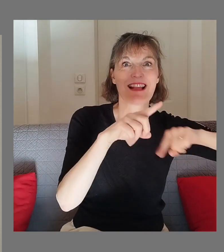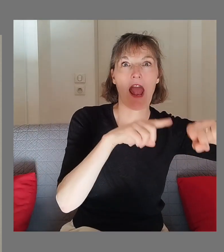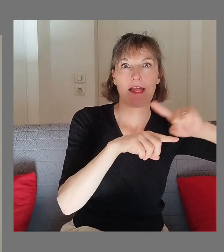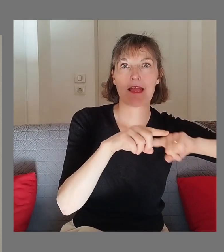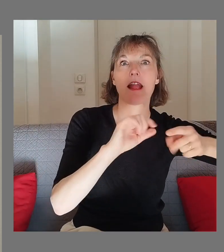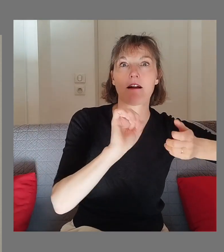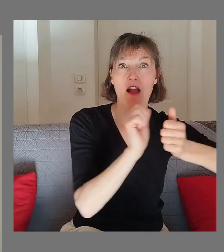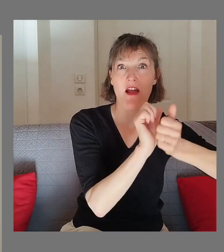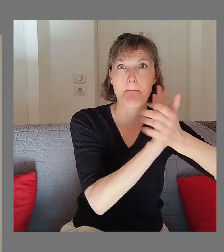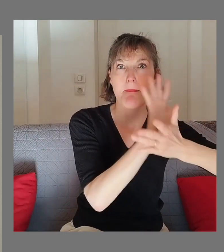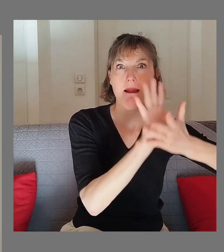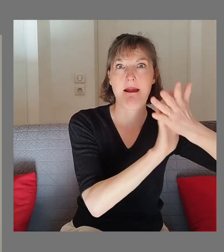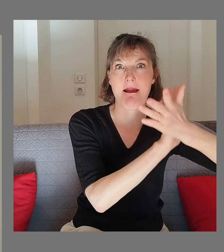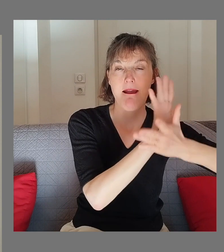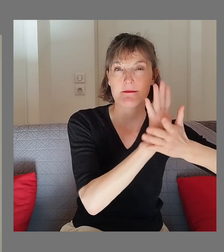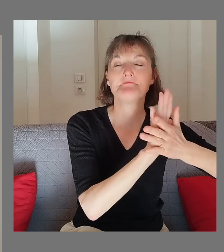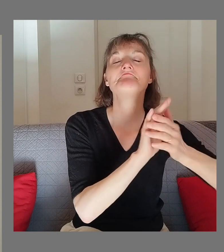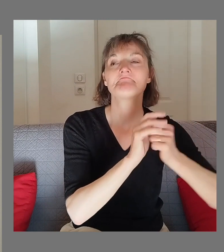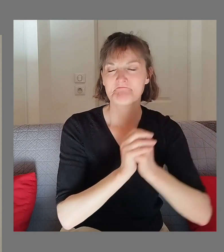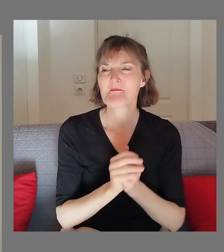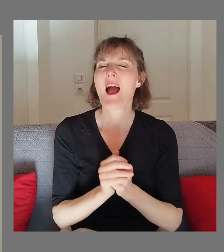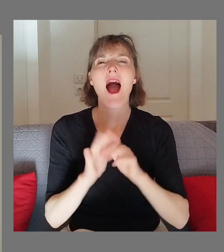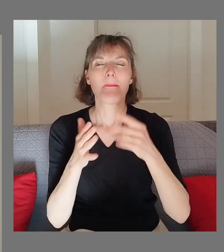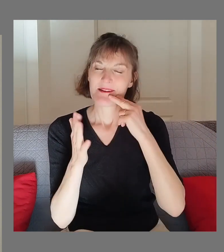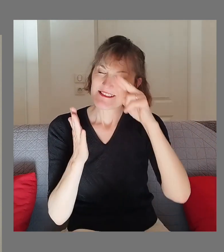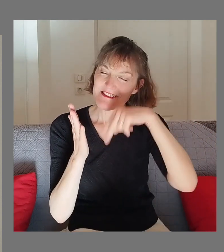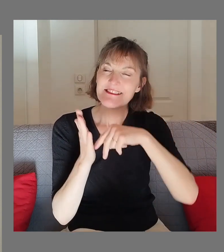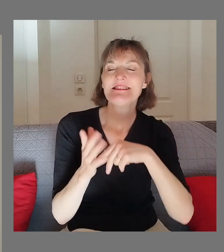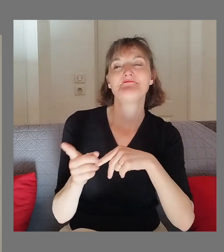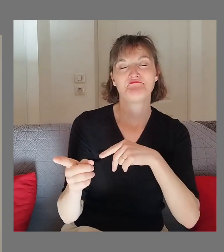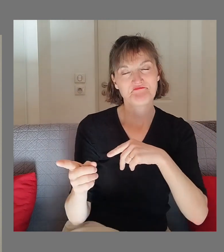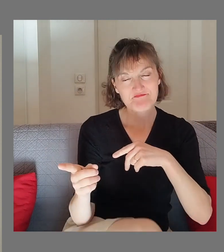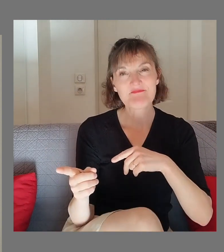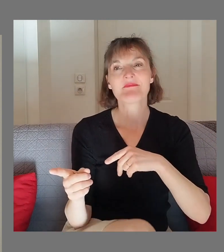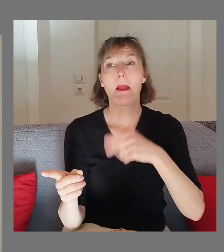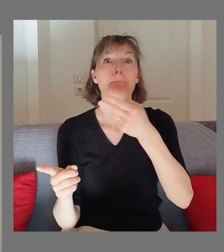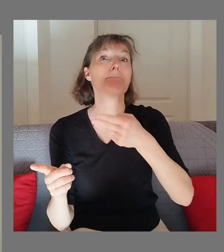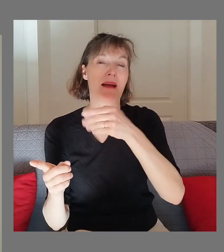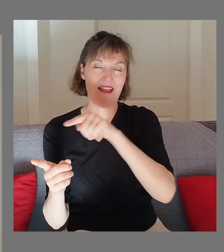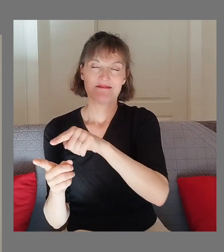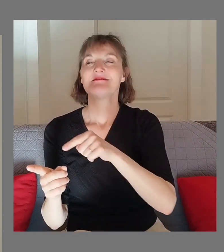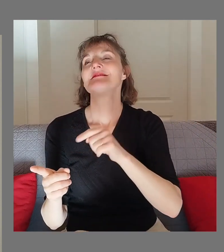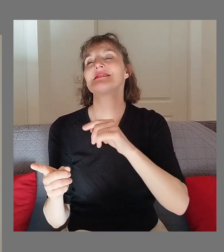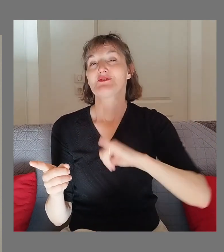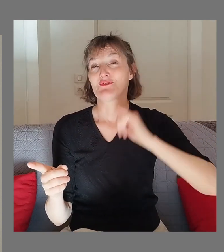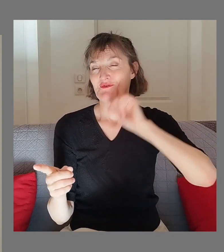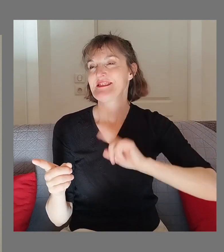relié à un signe que l'on peut exprimer avec les mains.